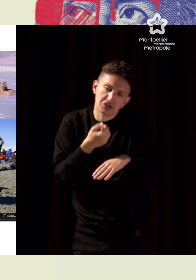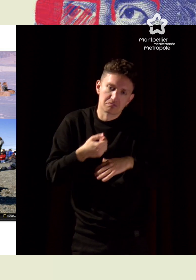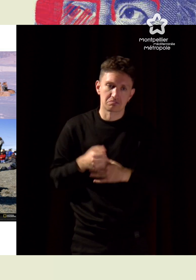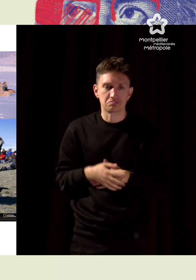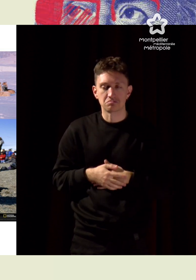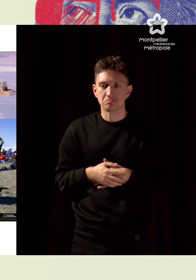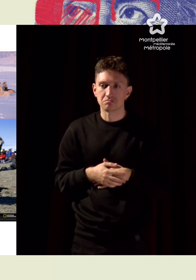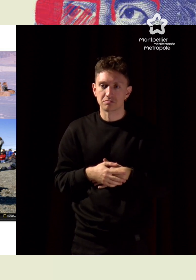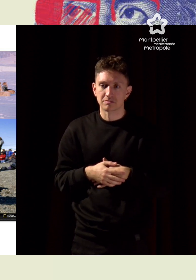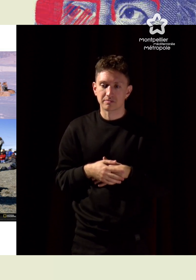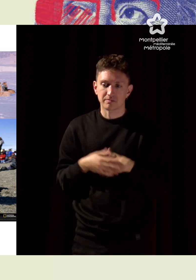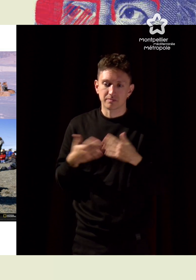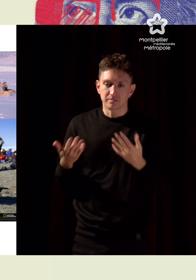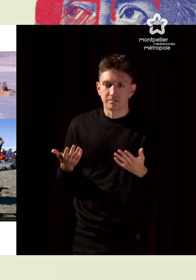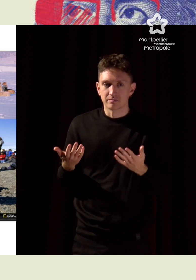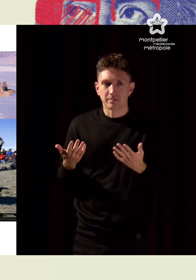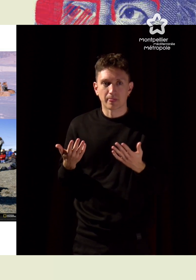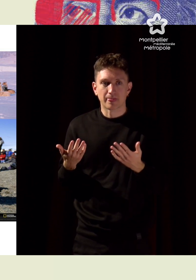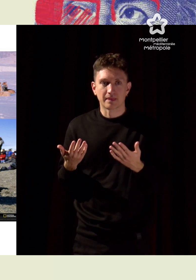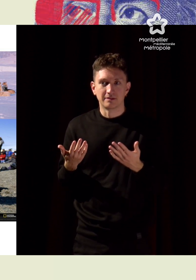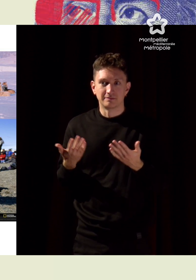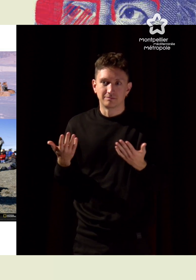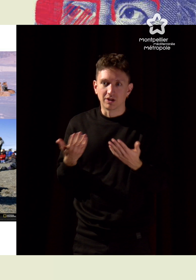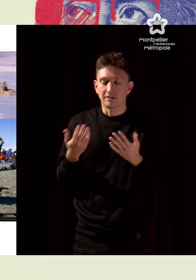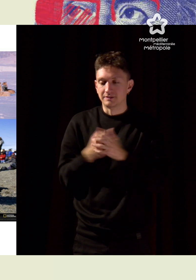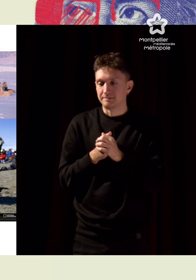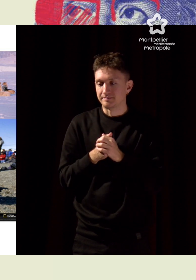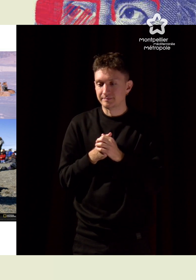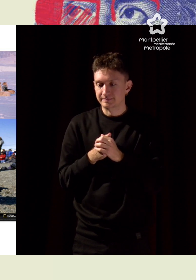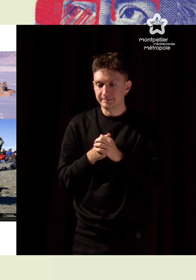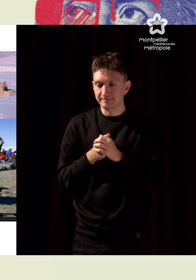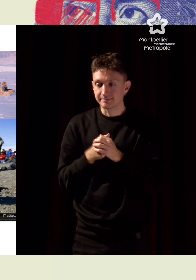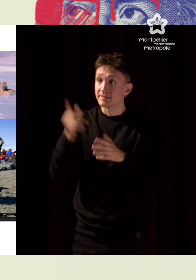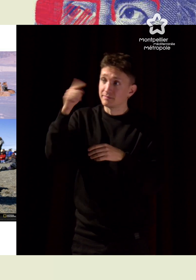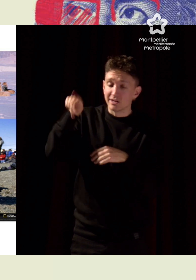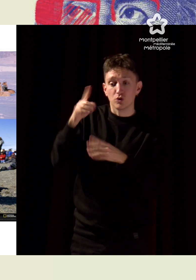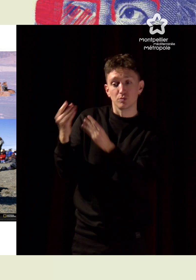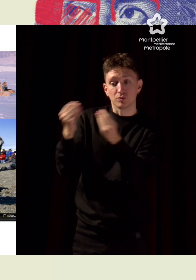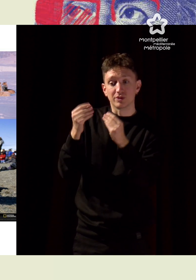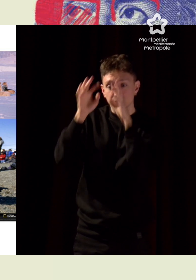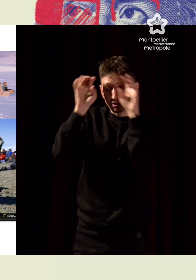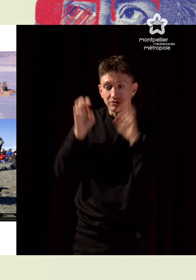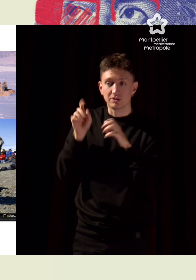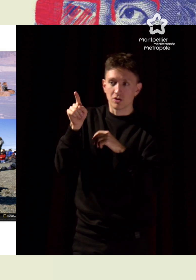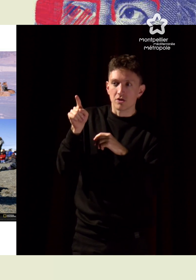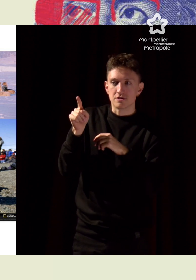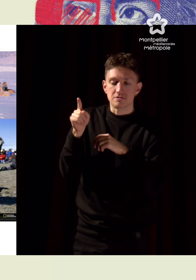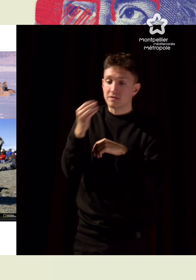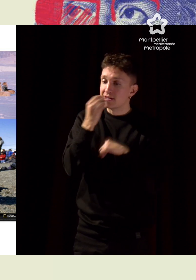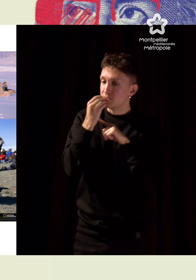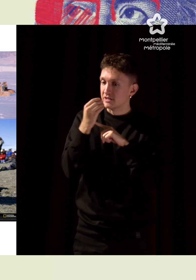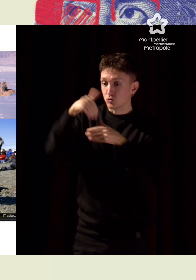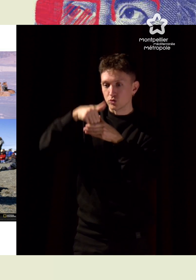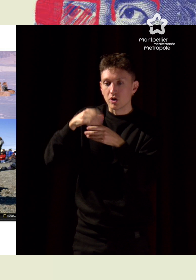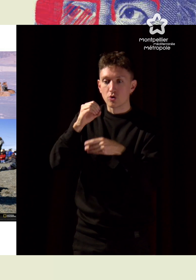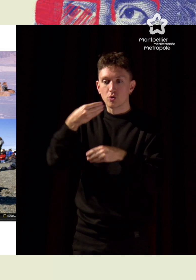qui quand ils vont, je dirais, au soleil. Et eux, par contre, ils ont eu une alimentation très riche en oméga